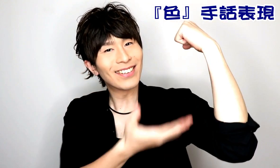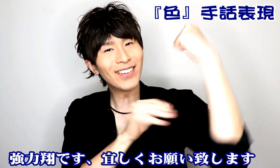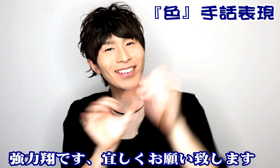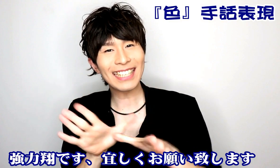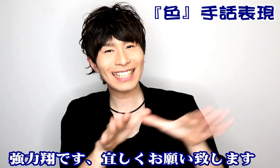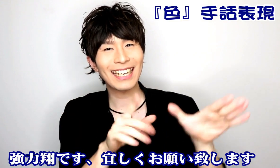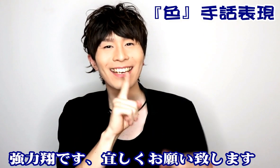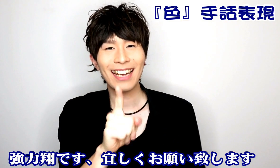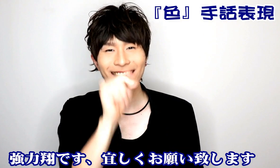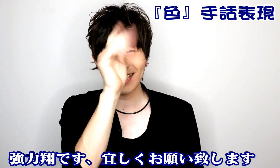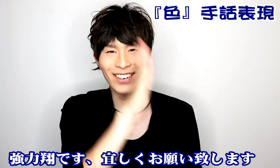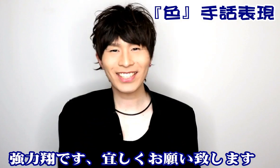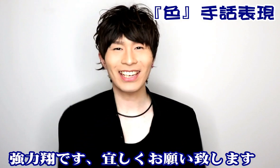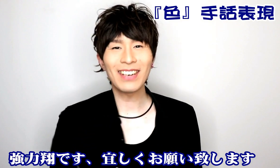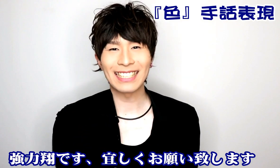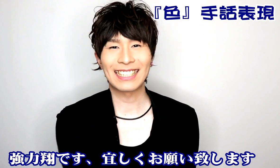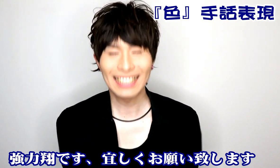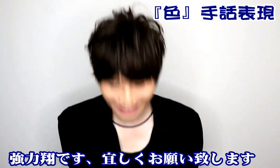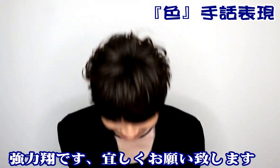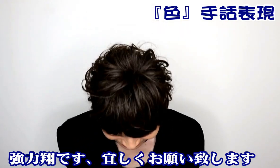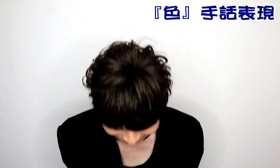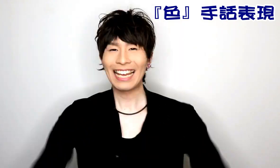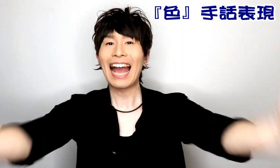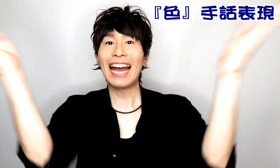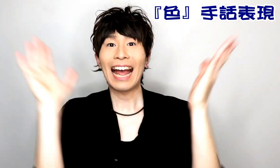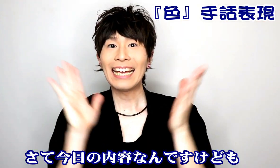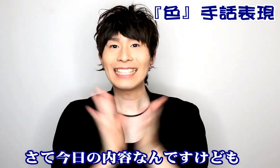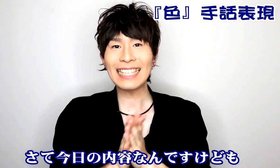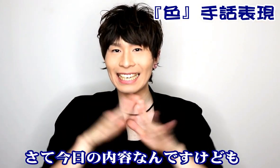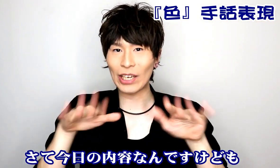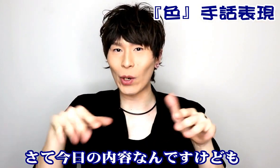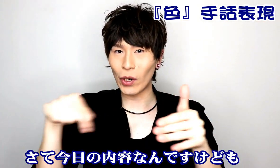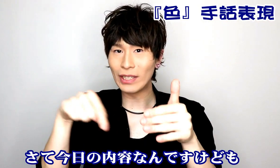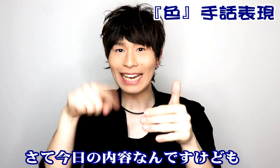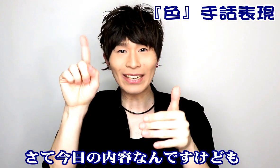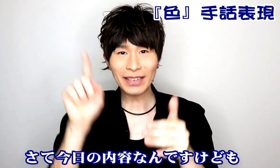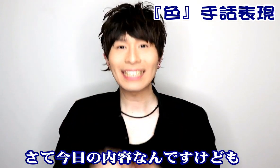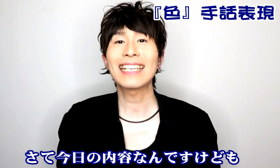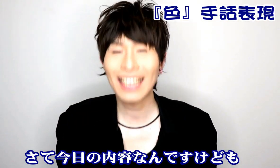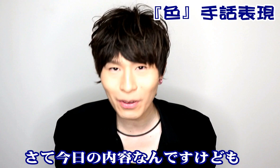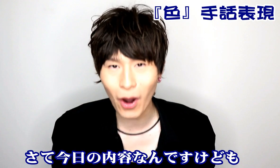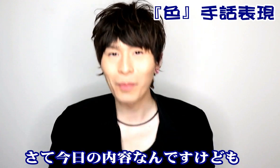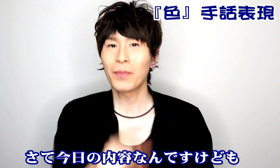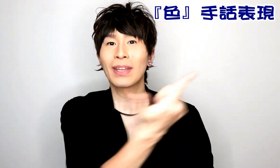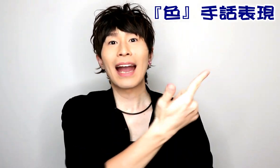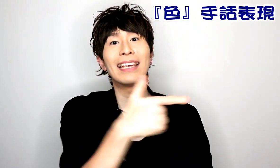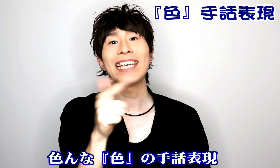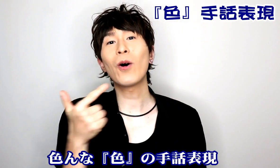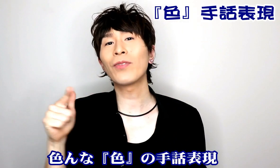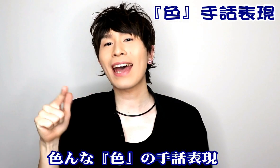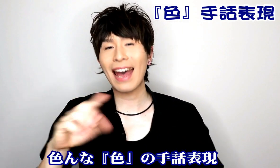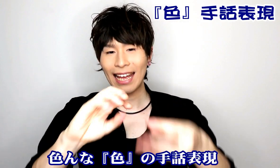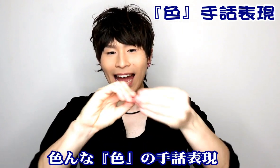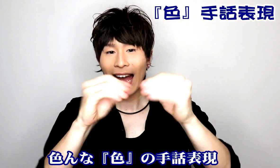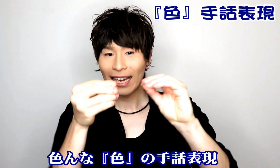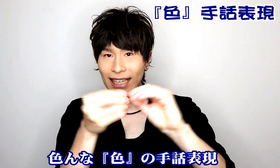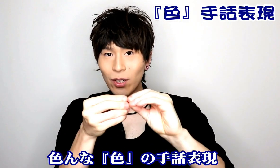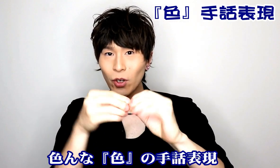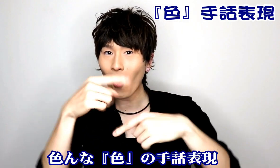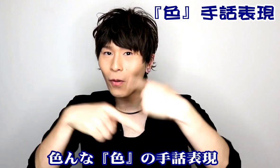剛力翔です。よろしくお願いします。さて今日の内容なんですけども、いろんな色の